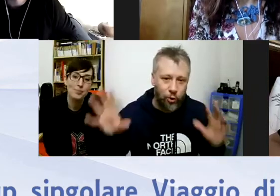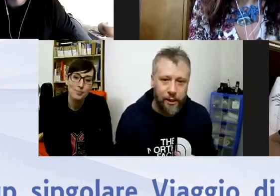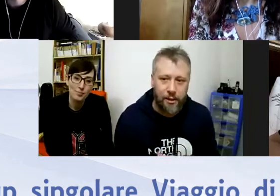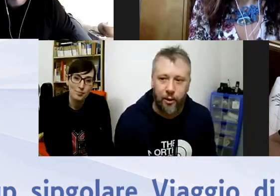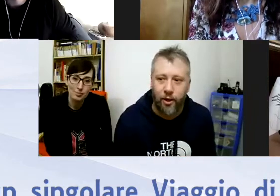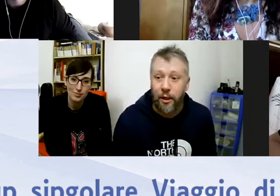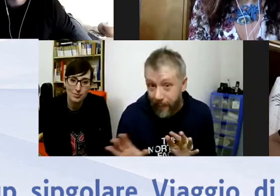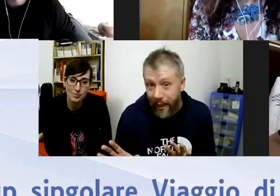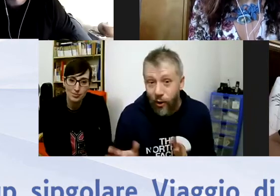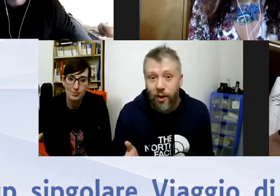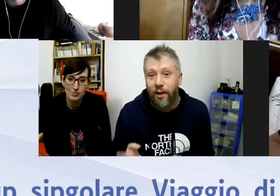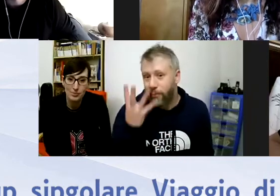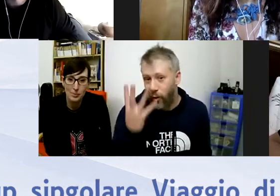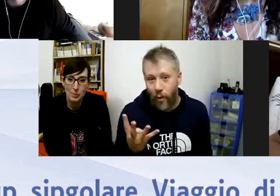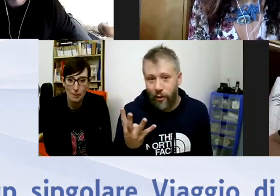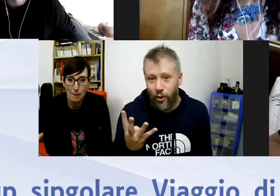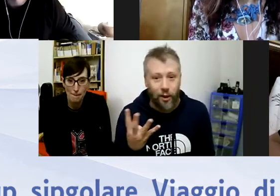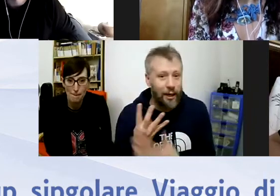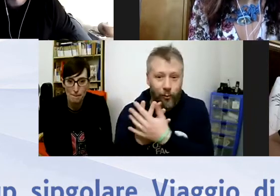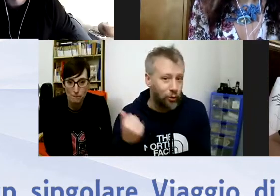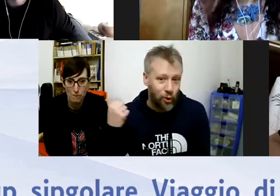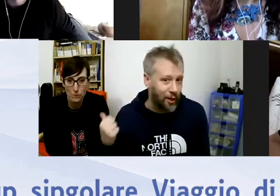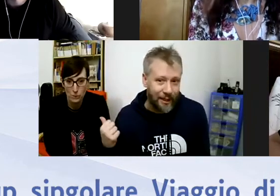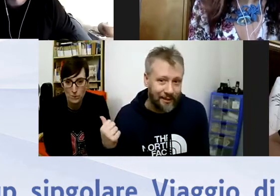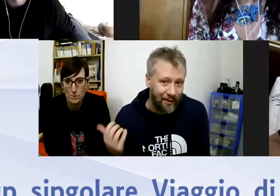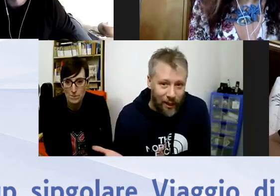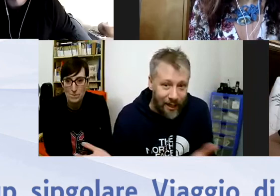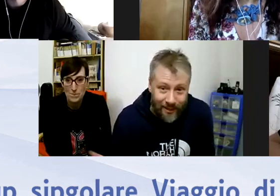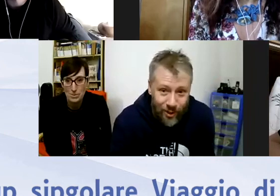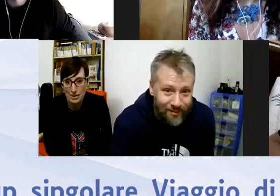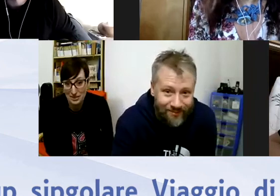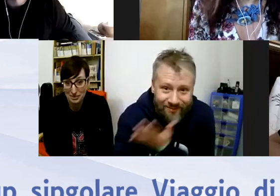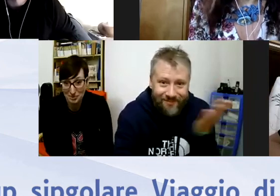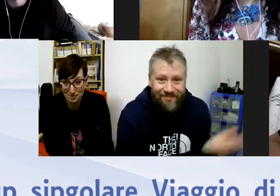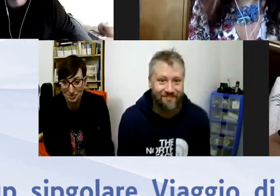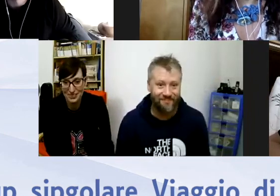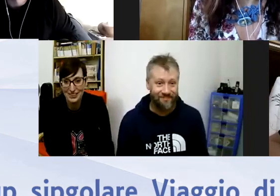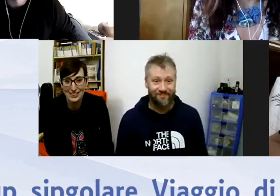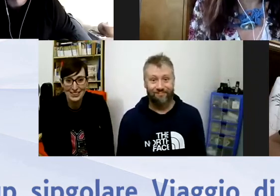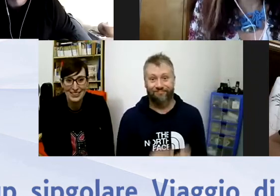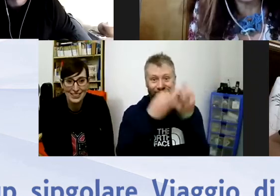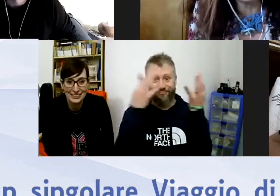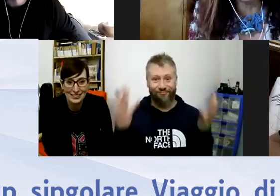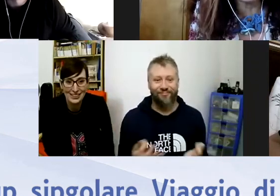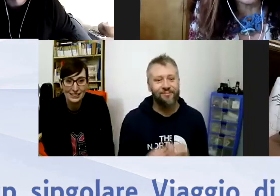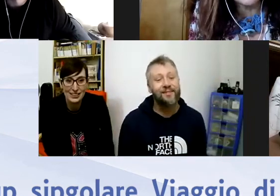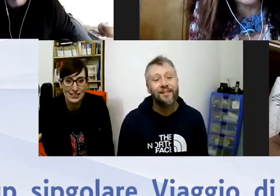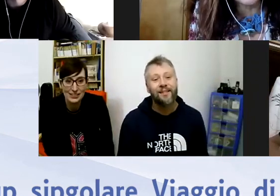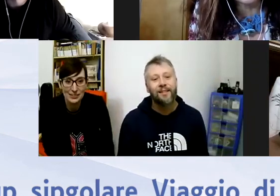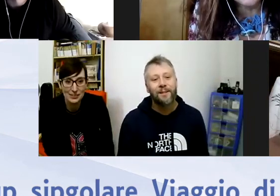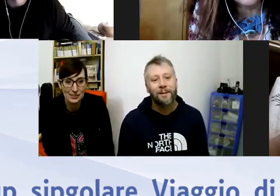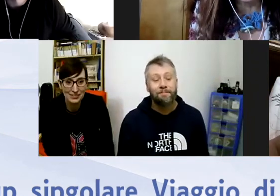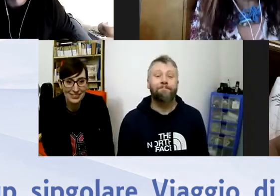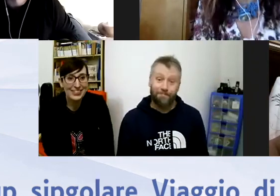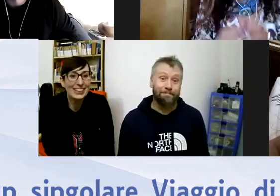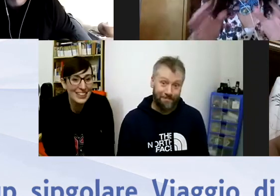giro turistico, bello, però 4 giorni, al 5º giorno lei è andata a lavorare. Cioè. Ecco, quindi niente, te bisogna che le dai una botta in testa